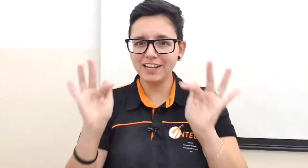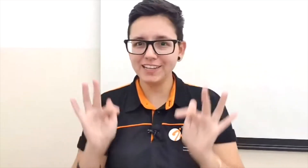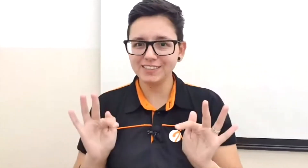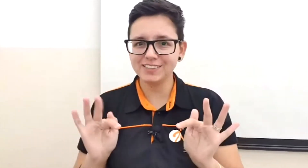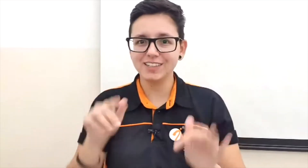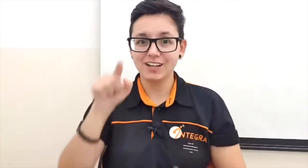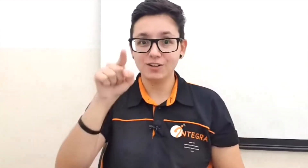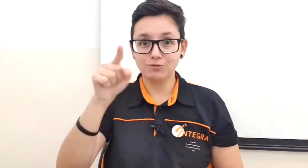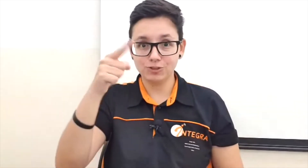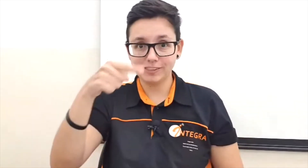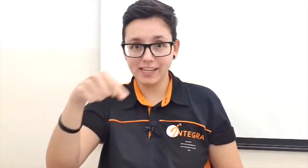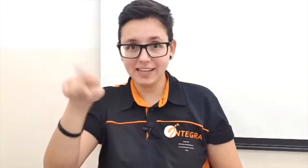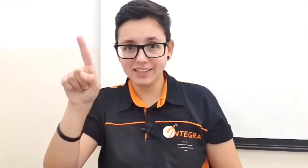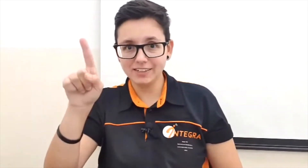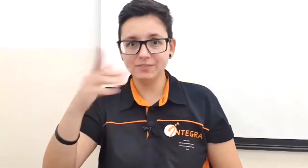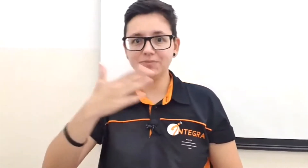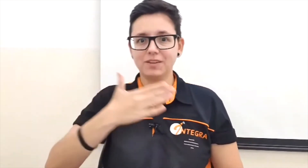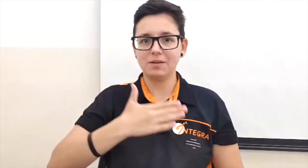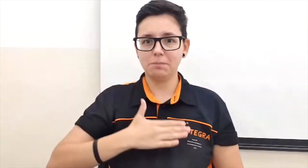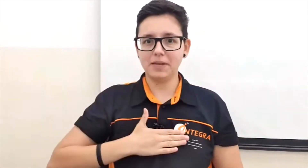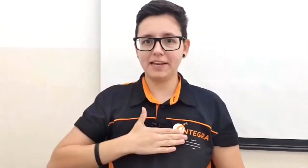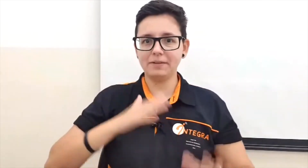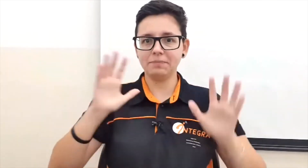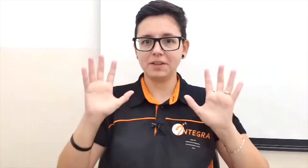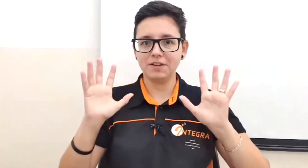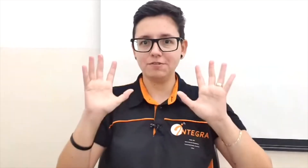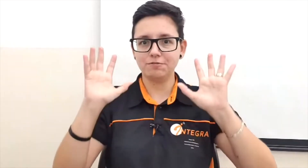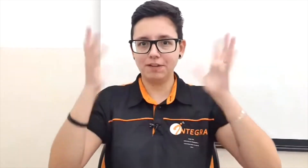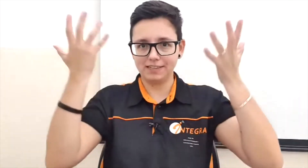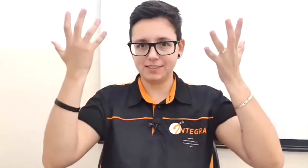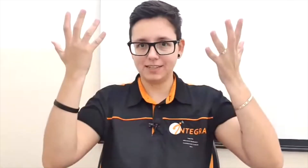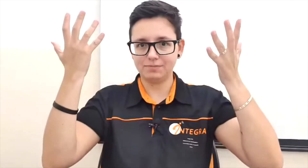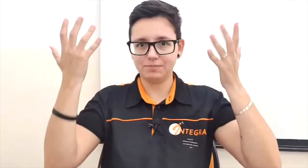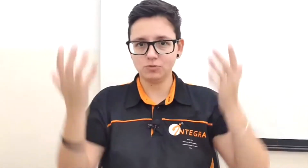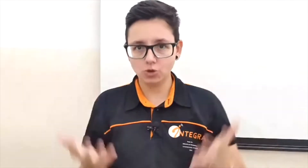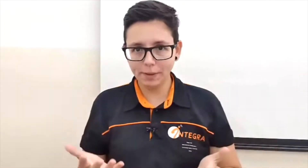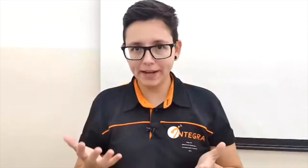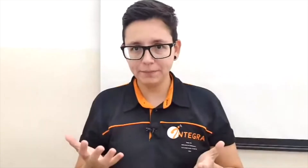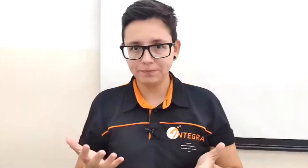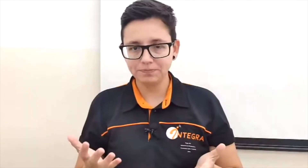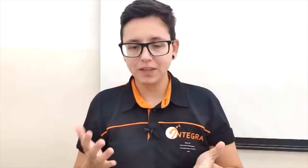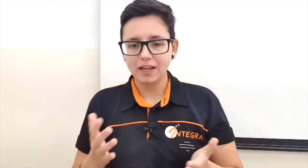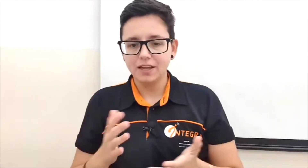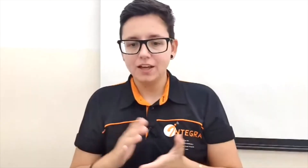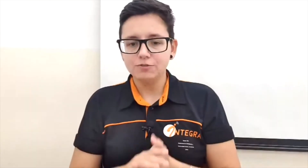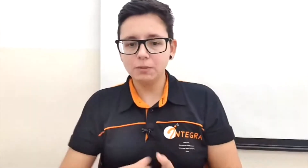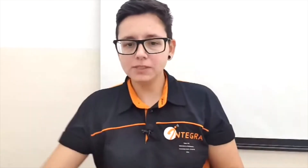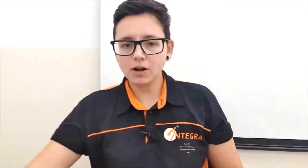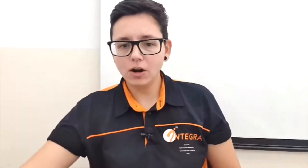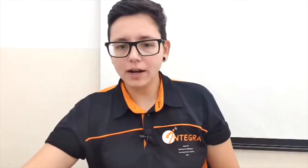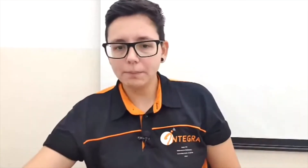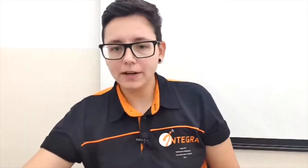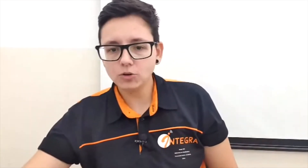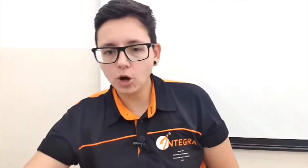feliz, você ir, minha festa. Tudo bem? Vamos agora para o